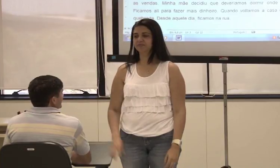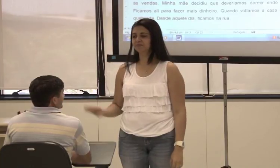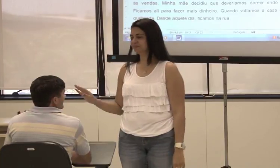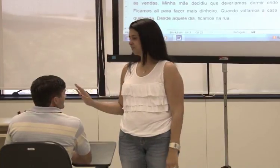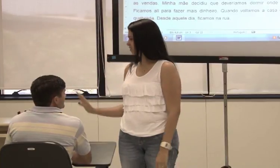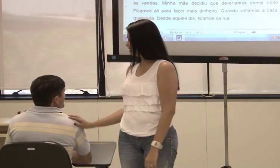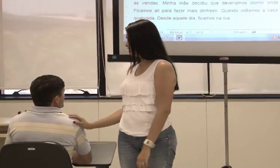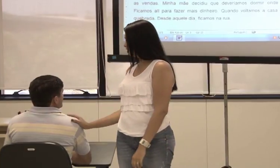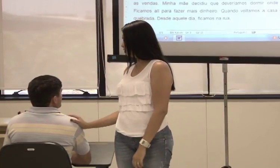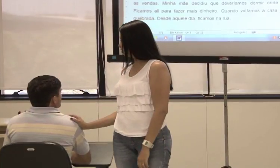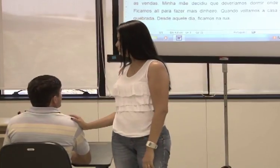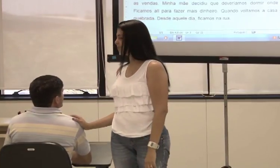Título.